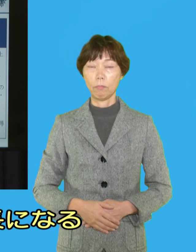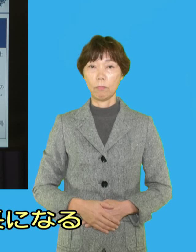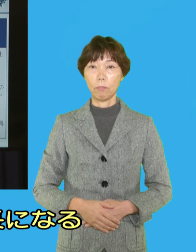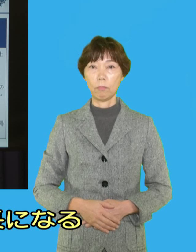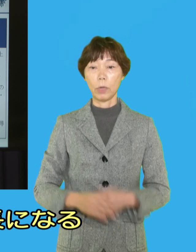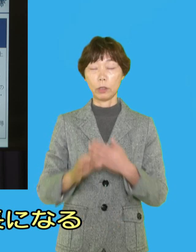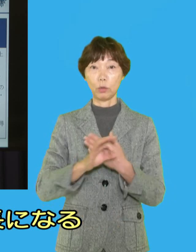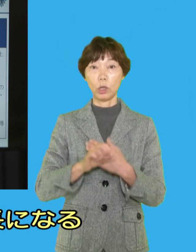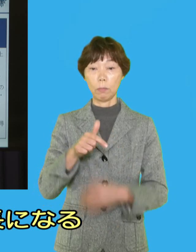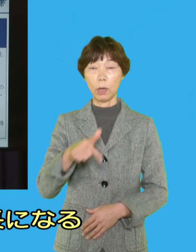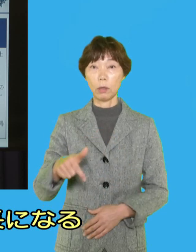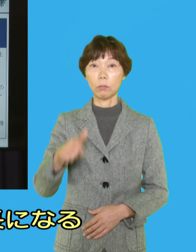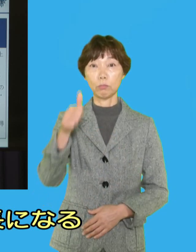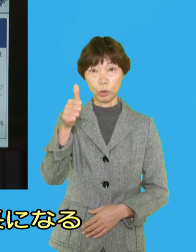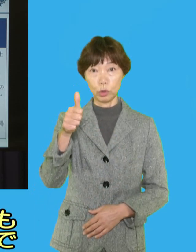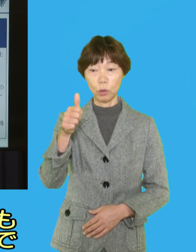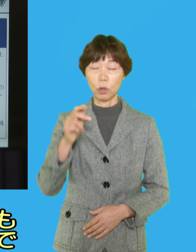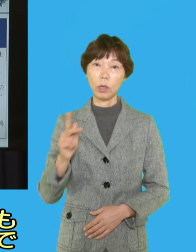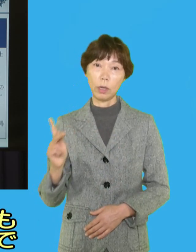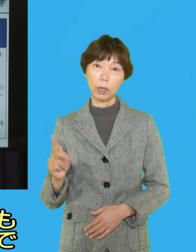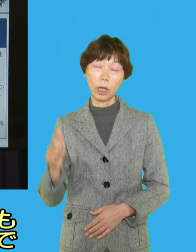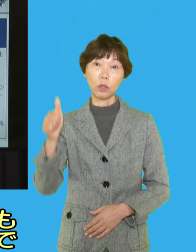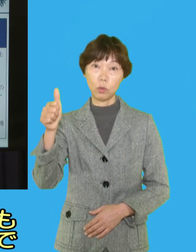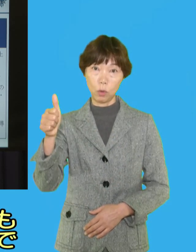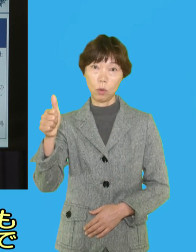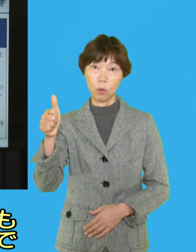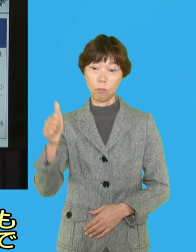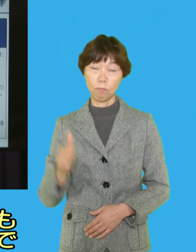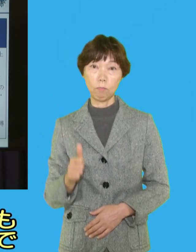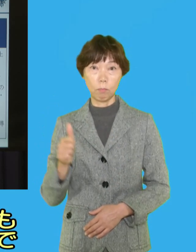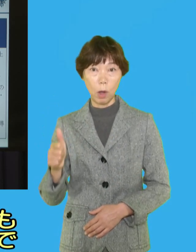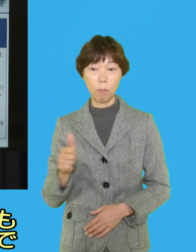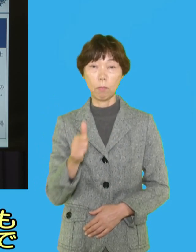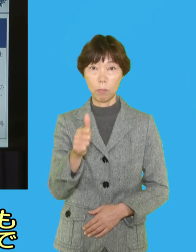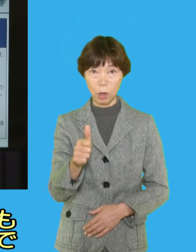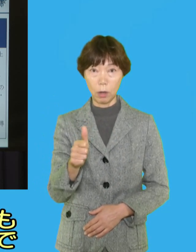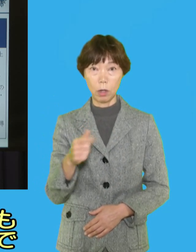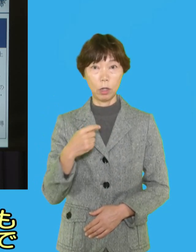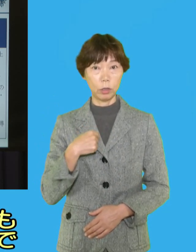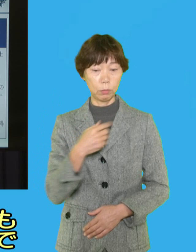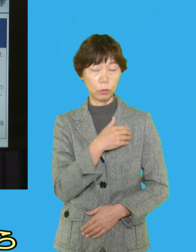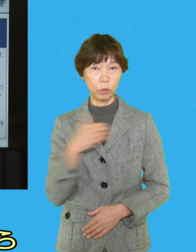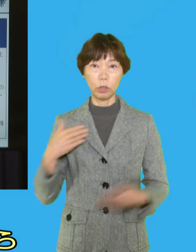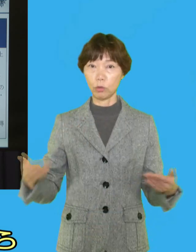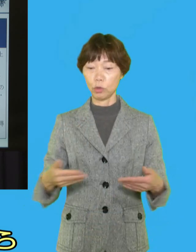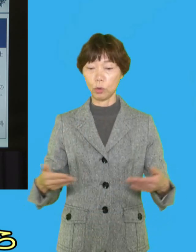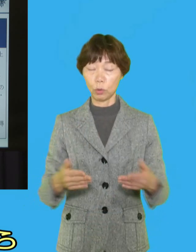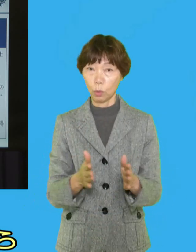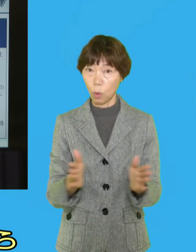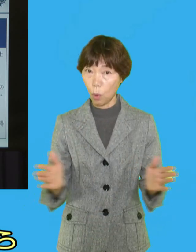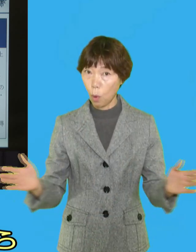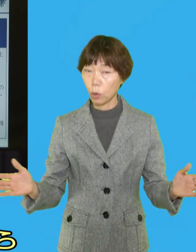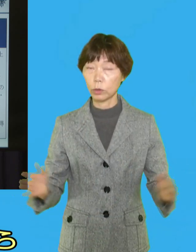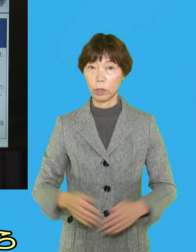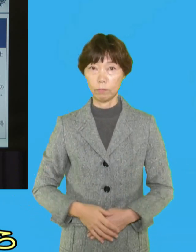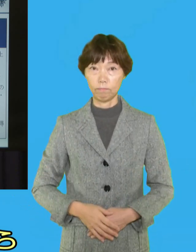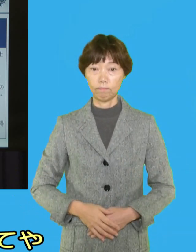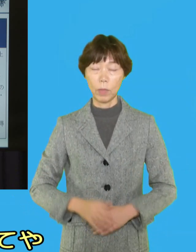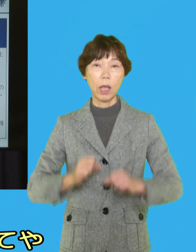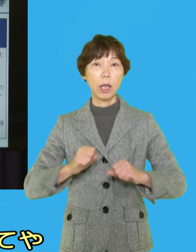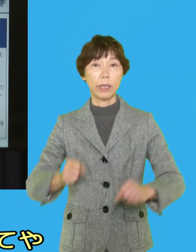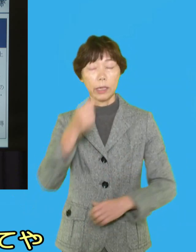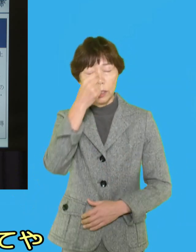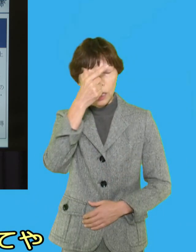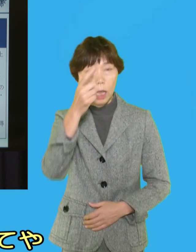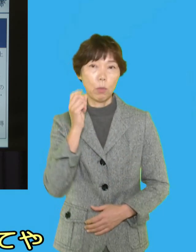長になるという承認があれば自分でできる仕事も多くなってきますので、ぜひ仕事のやりがいも感じていただきながら、一